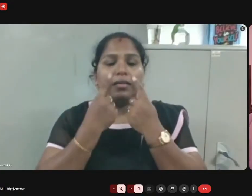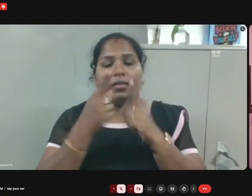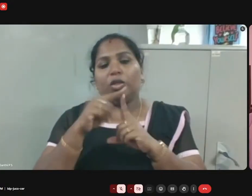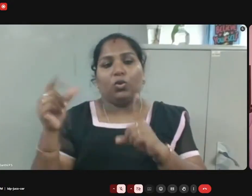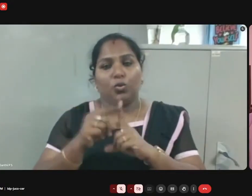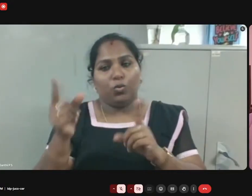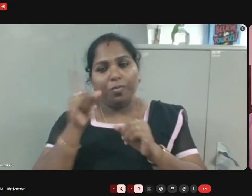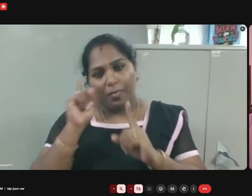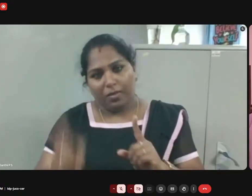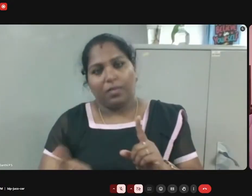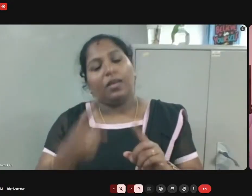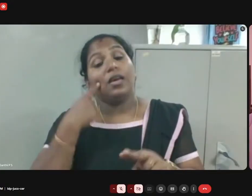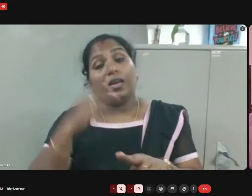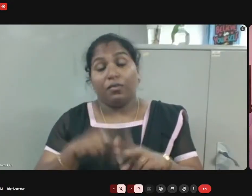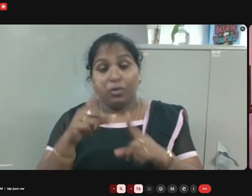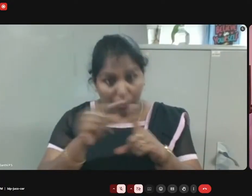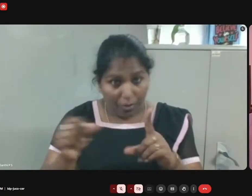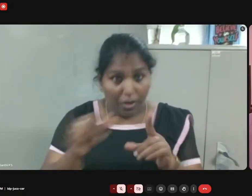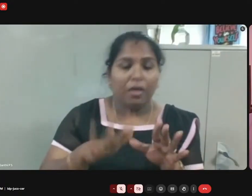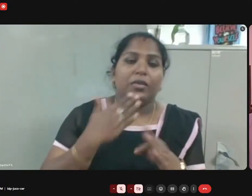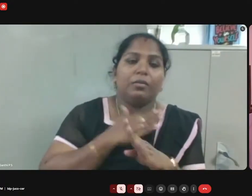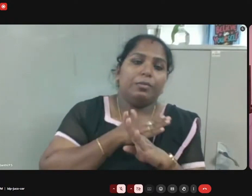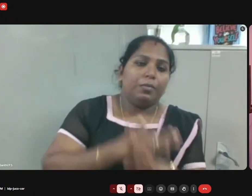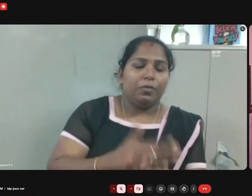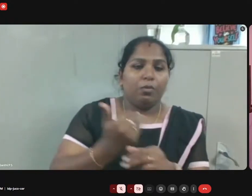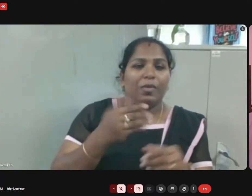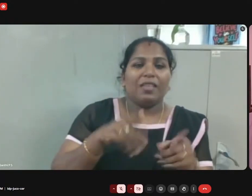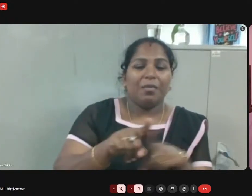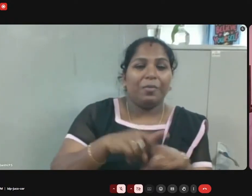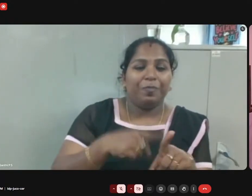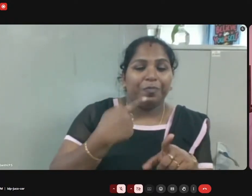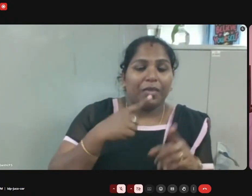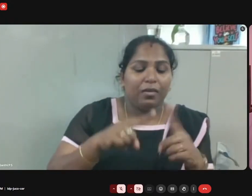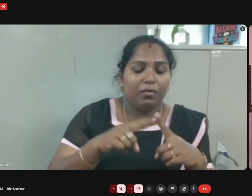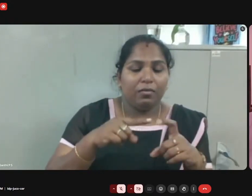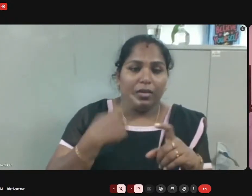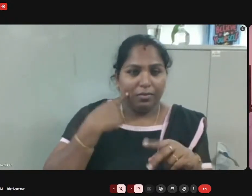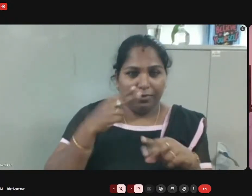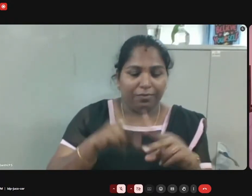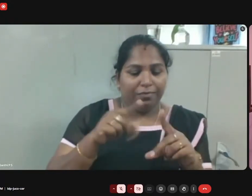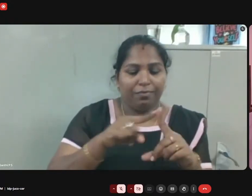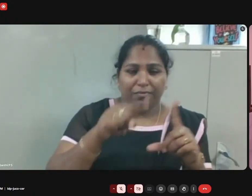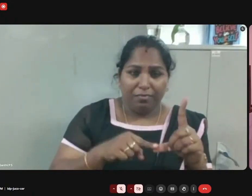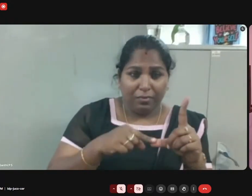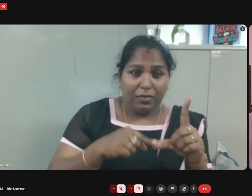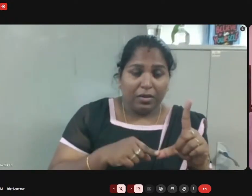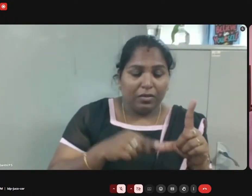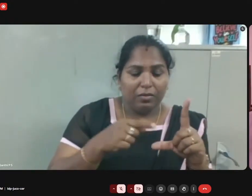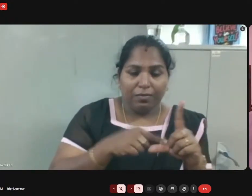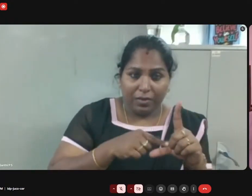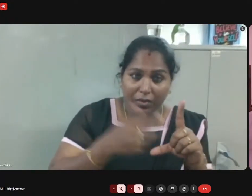നമുക്ക് ബാക്കിയുള്ള പ്രിക്കോഷൻസ് എടുക്കാം. അതായത് നമ്മൾ ഈ ടെസ്റ്റ് ട്യൂബ് ബേബി എന്നൊക്കെ പറയുന്നില്ല, അപ്പൊ പുറത്ത് തന്നെ ഈ അണ്ടവും ബീജവും തമ്മിൽ